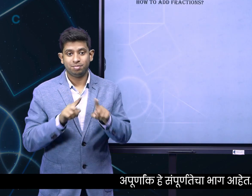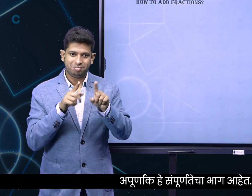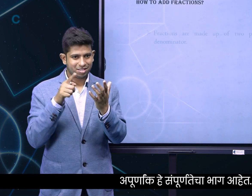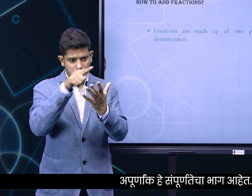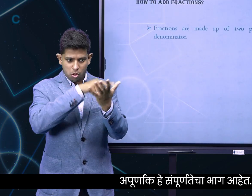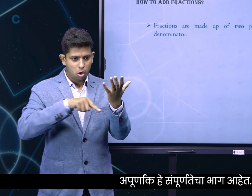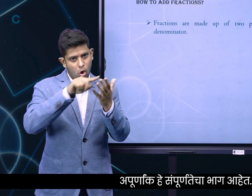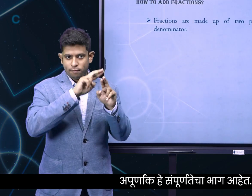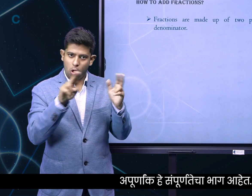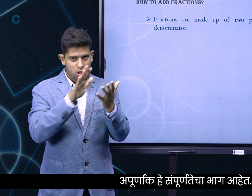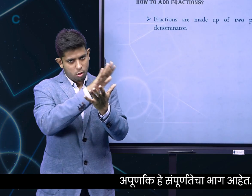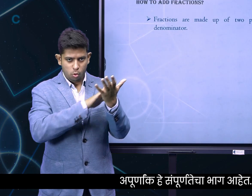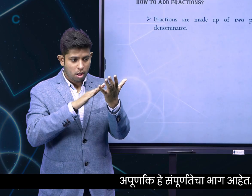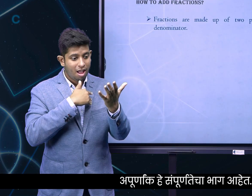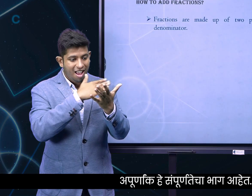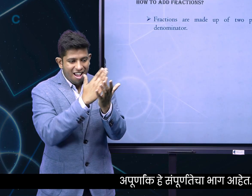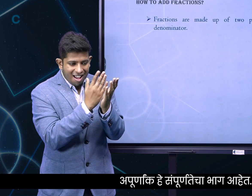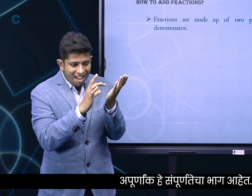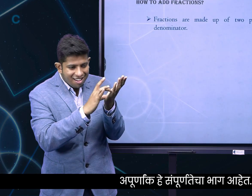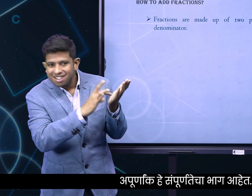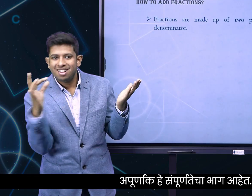अपूर्णांक हे संपूर्णतेचा भाग आहेत.